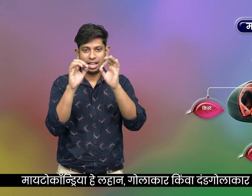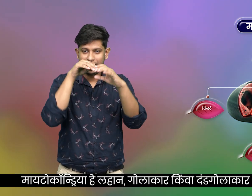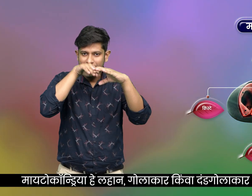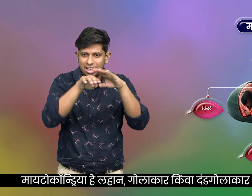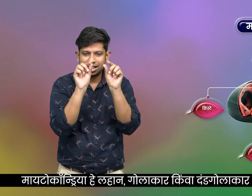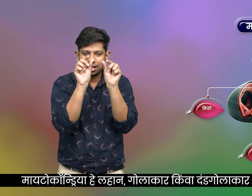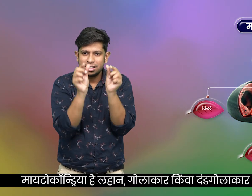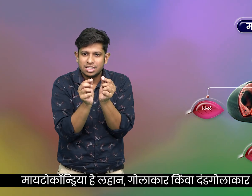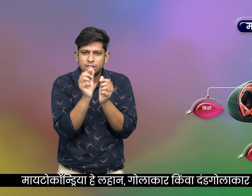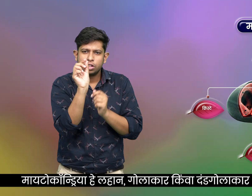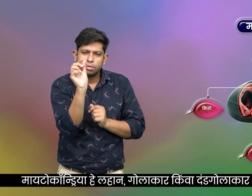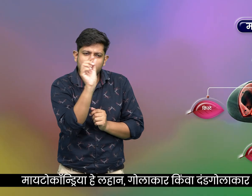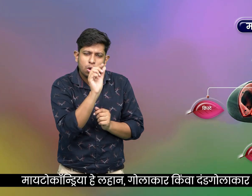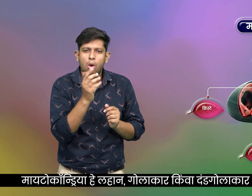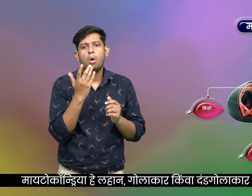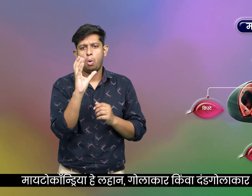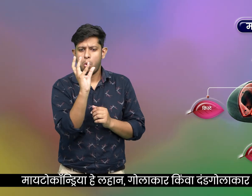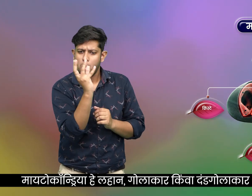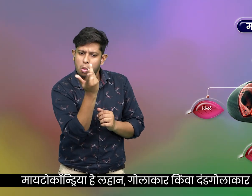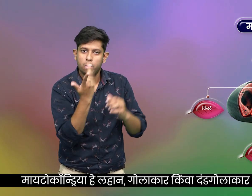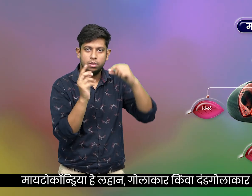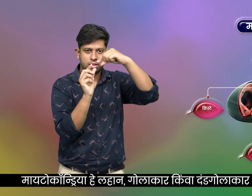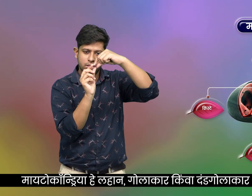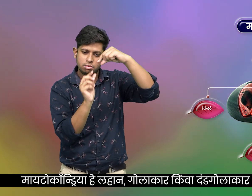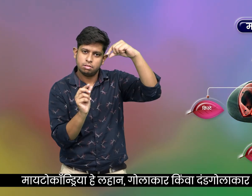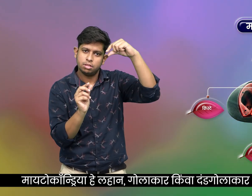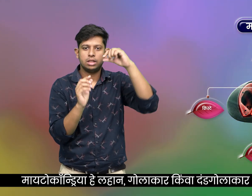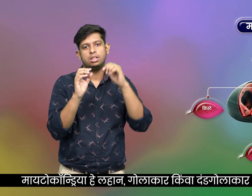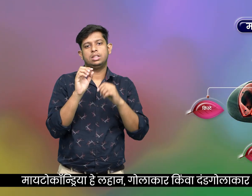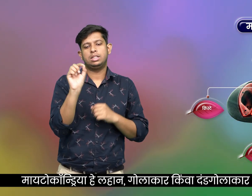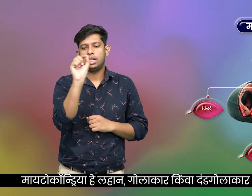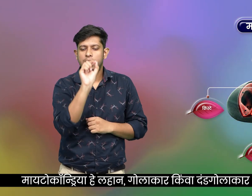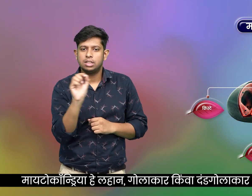मायटोकॉन्ड्रिया हे लहान गोलाकार किंवा दंडगोलाकार ऑर्गेनेल्स असतात.